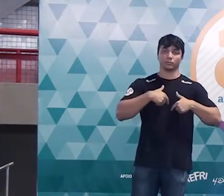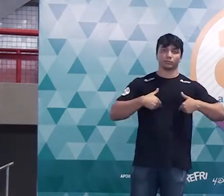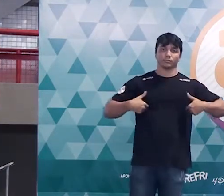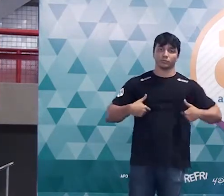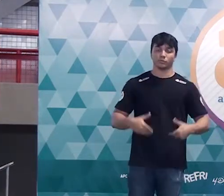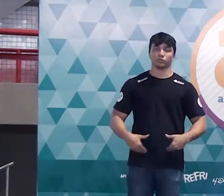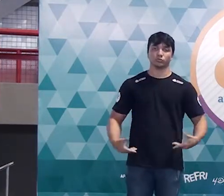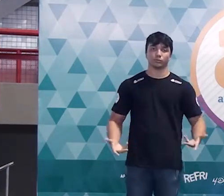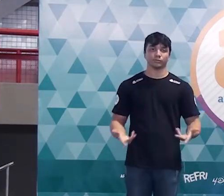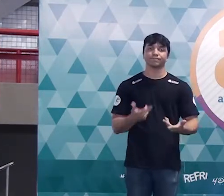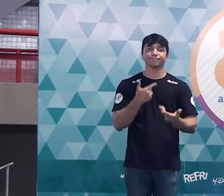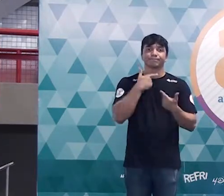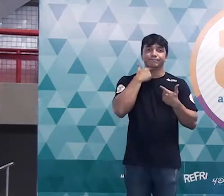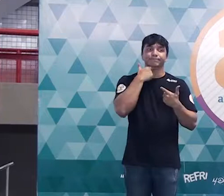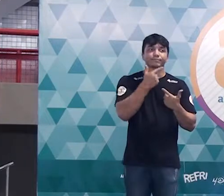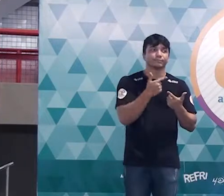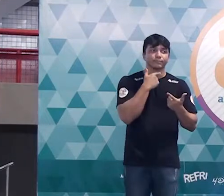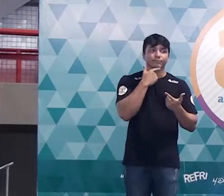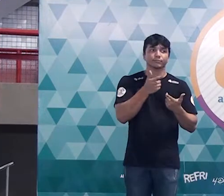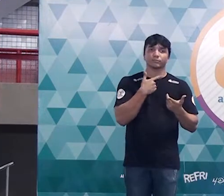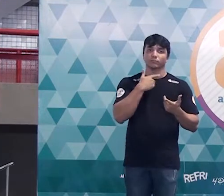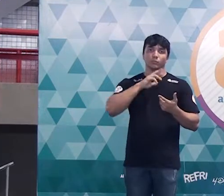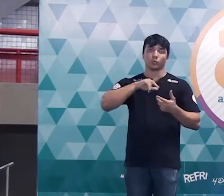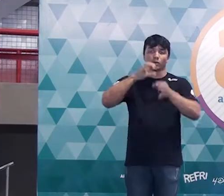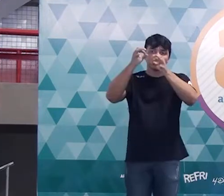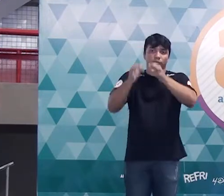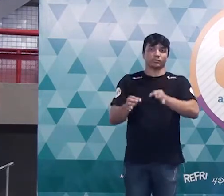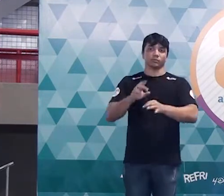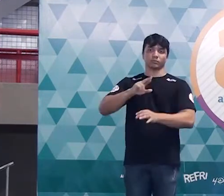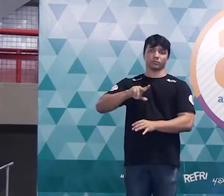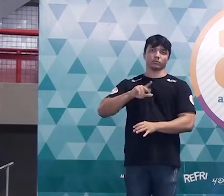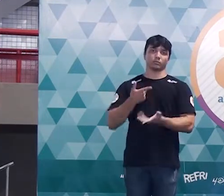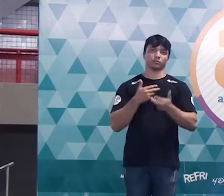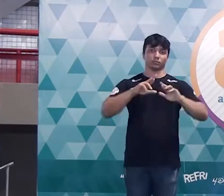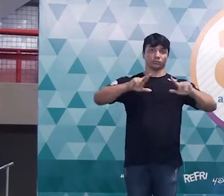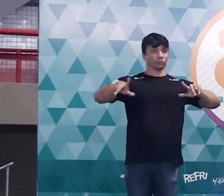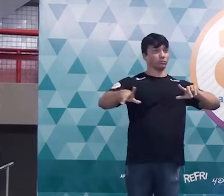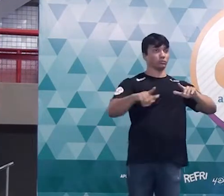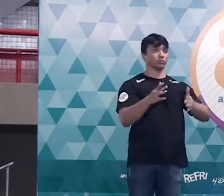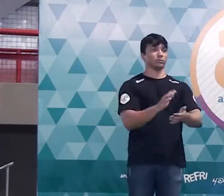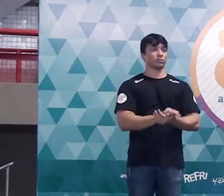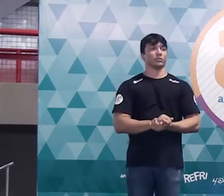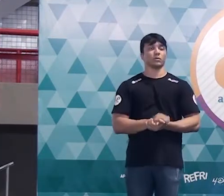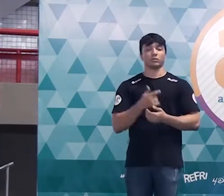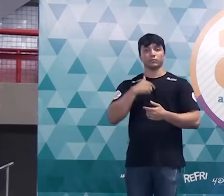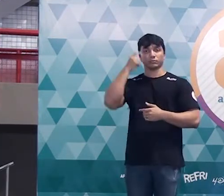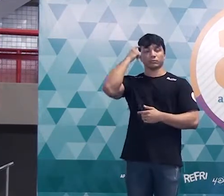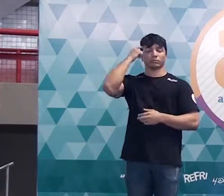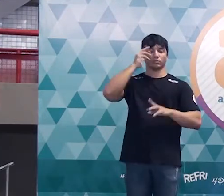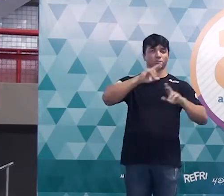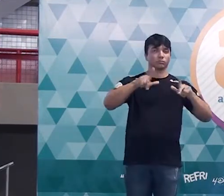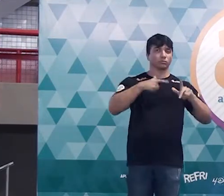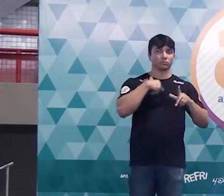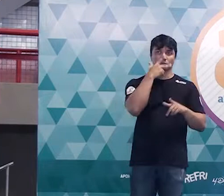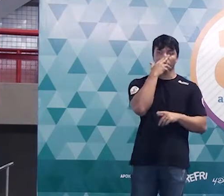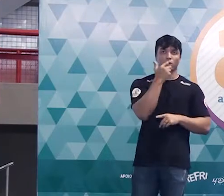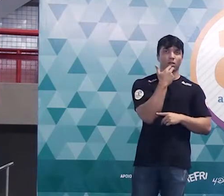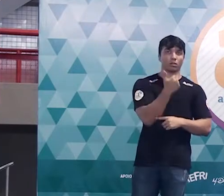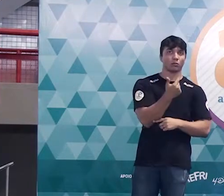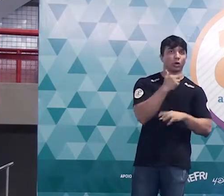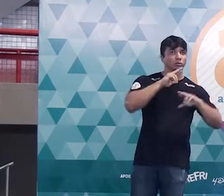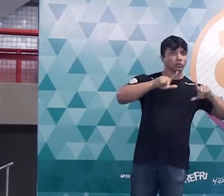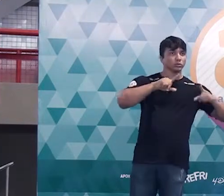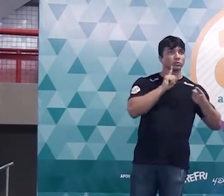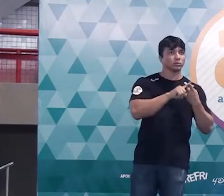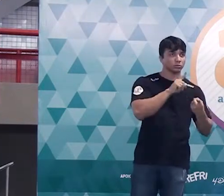de sunga. Não é a roupa adequada para a situação. Então raciocinem assim, da mesma forma que